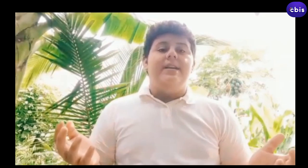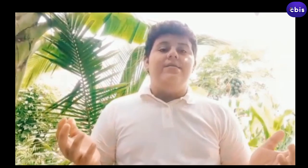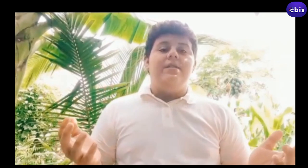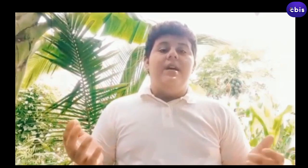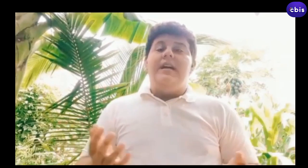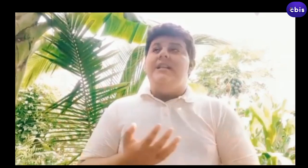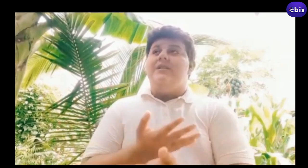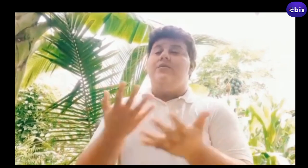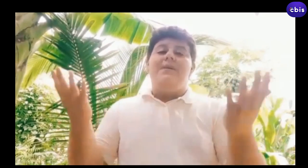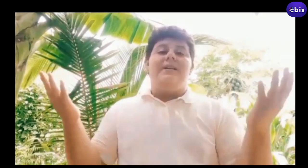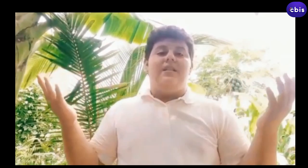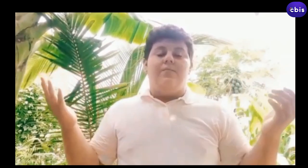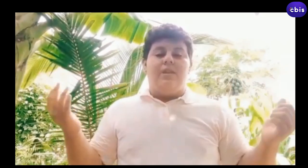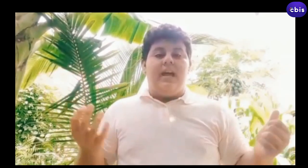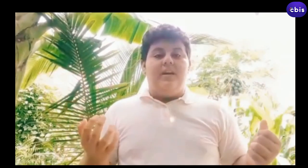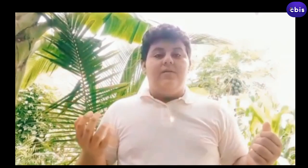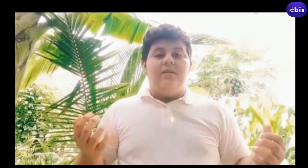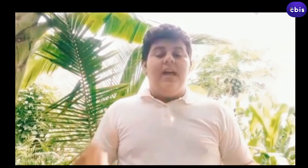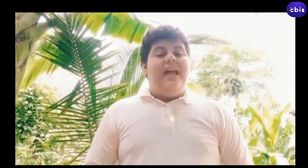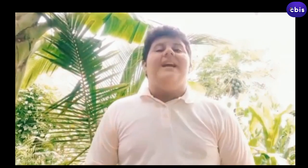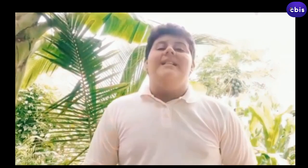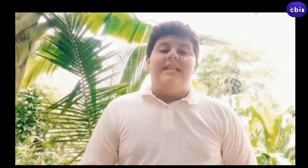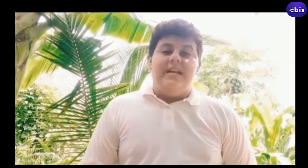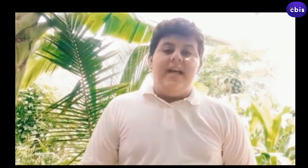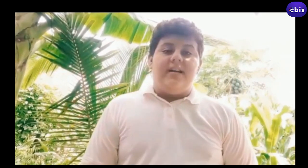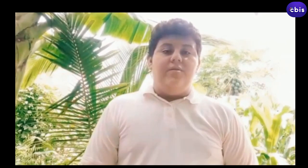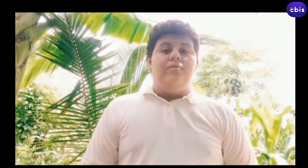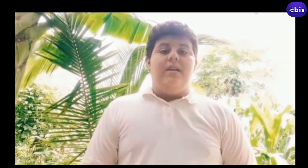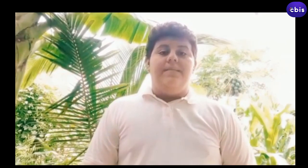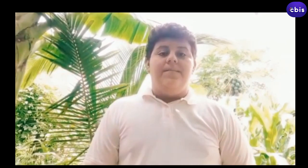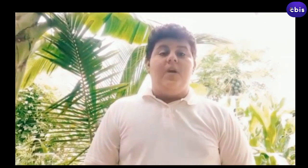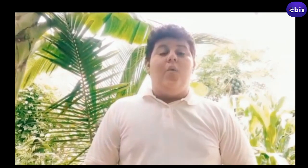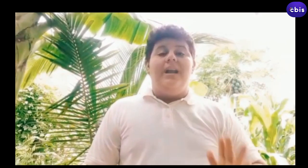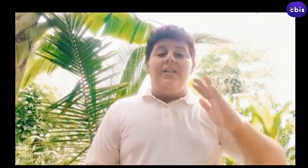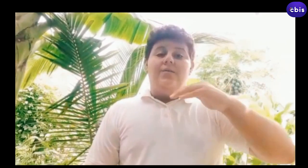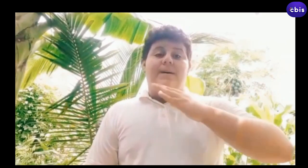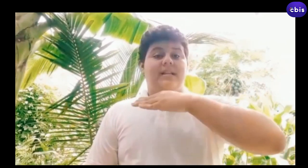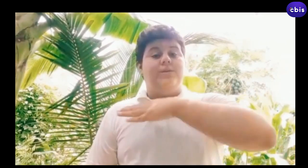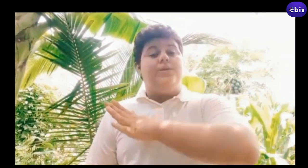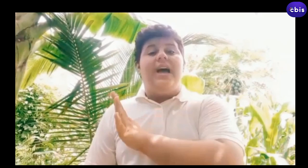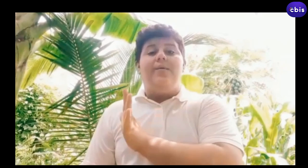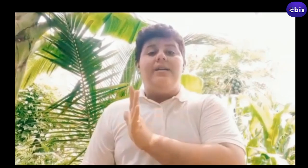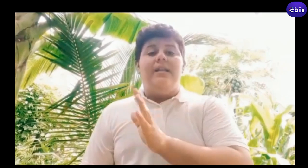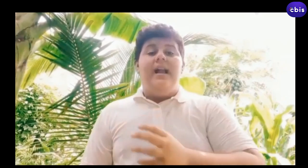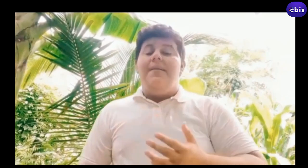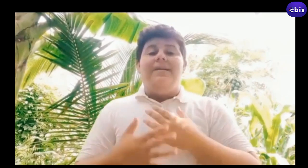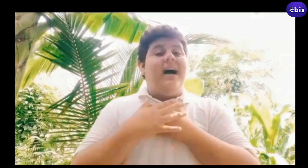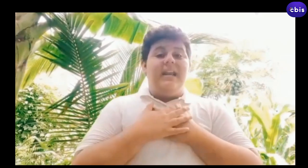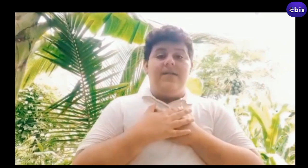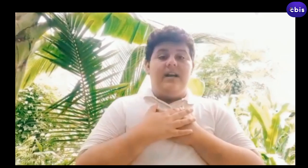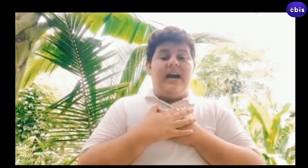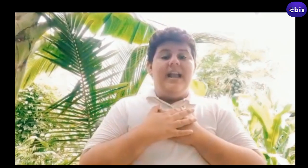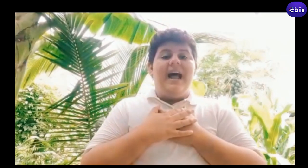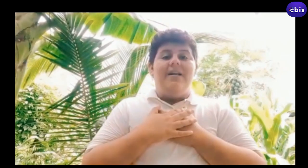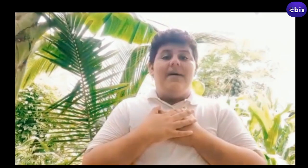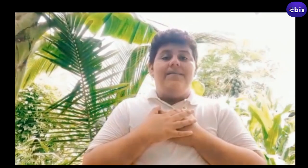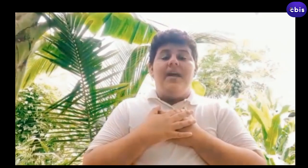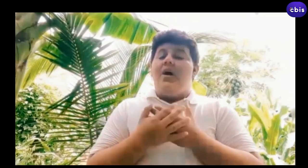guerreros y de sus miles de mosaicos. Cantaré de Acajutla, cual azul bate en sus aguas, para refrescar el alma,